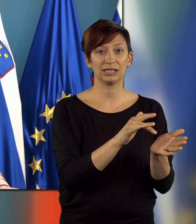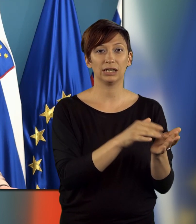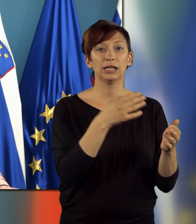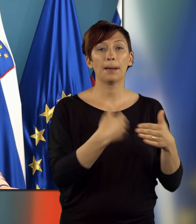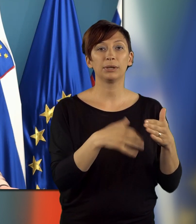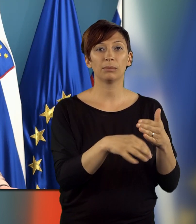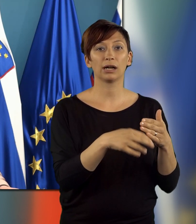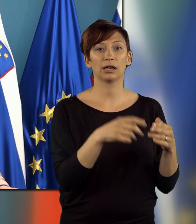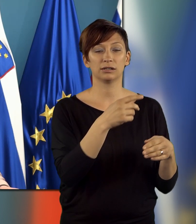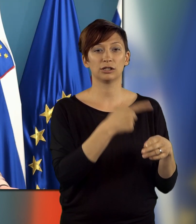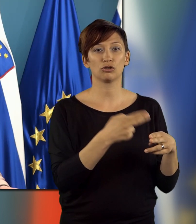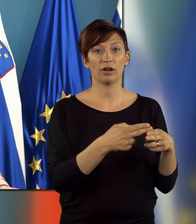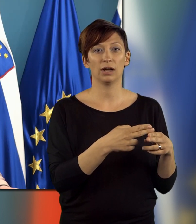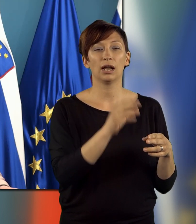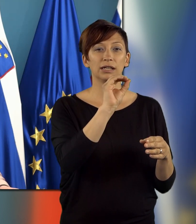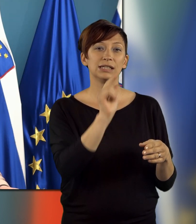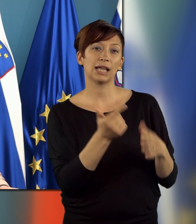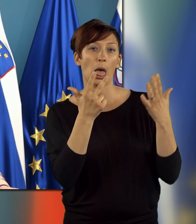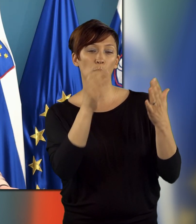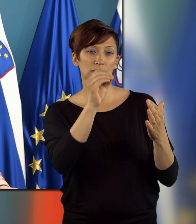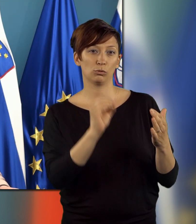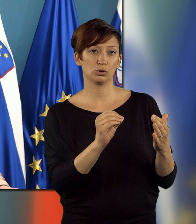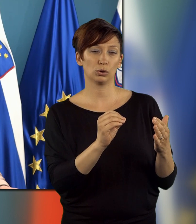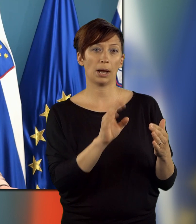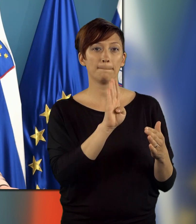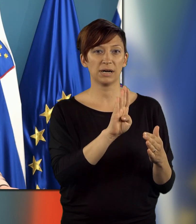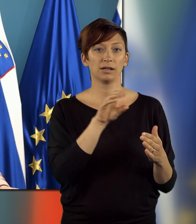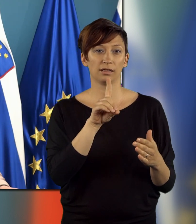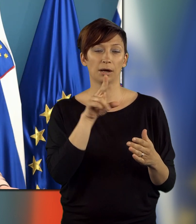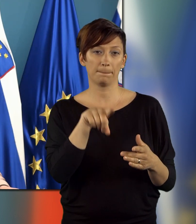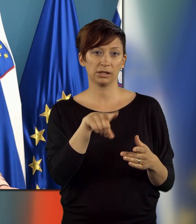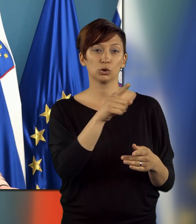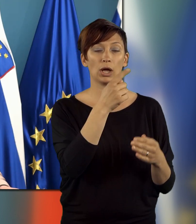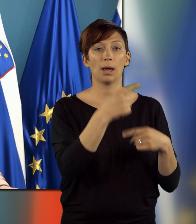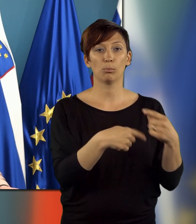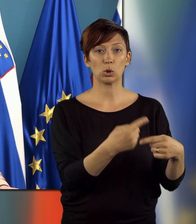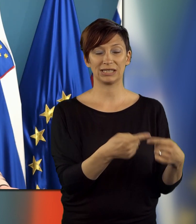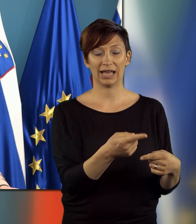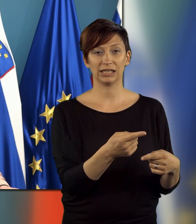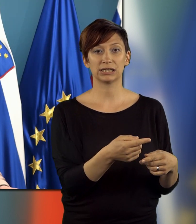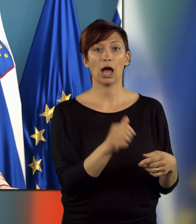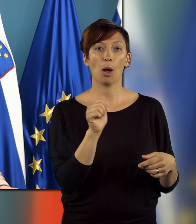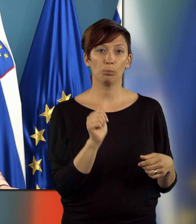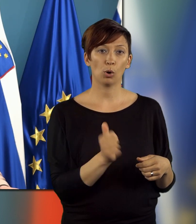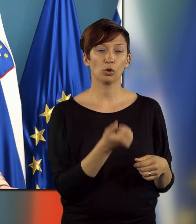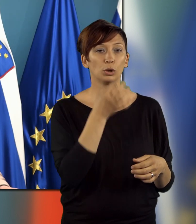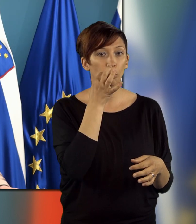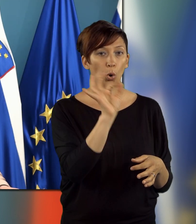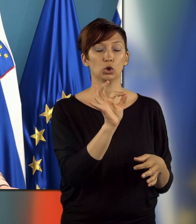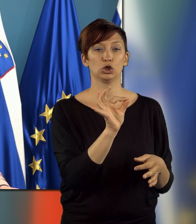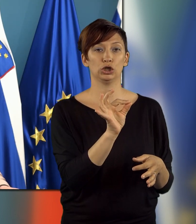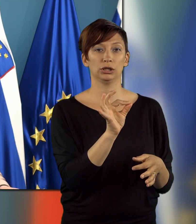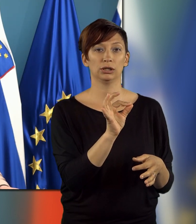sektorja država na 0,8% BDP-ja, kar je posledica ponovno